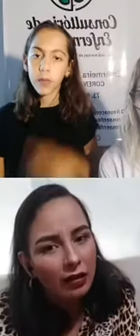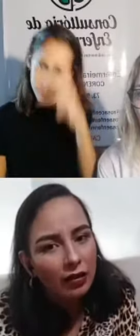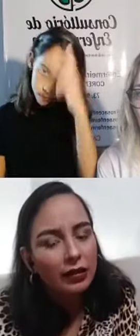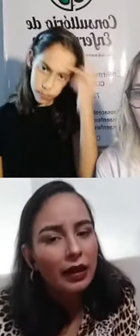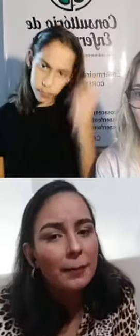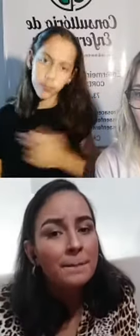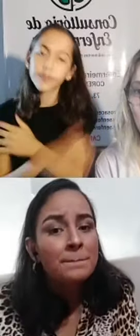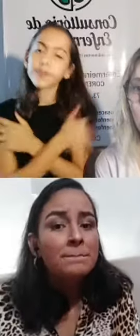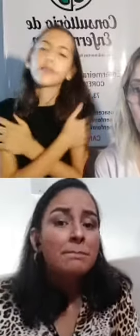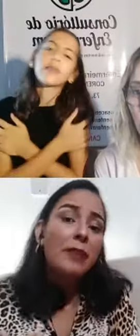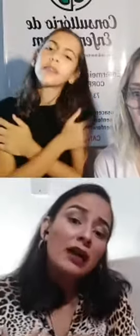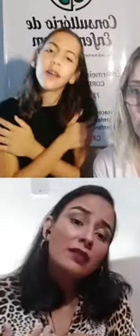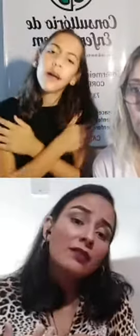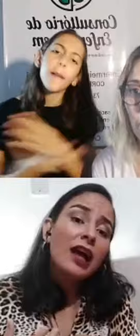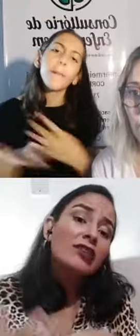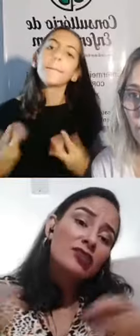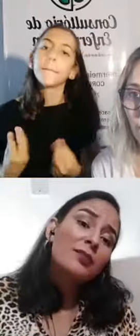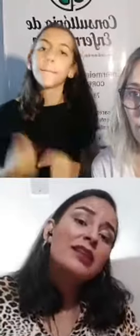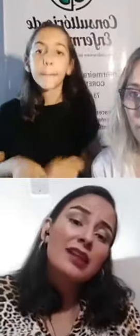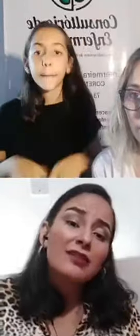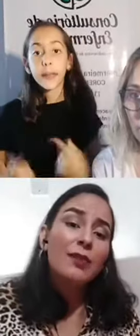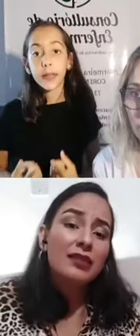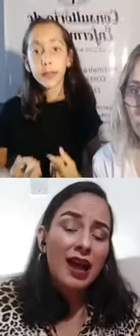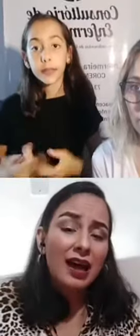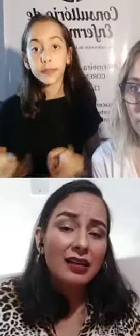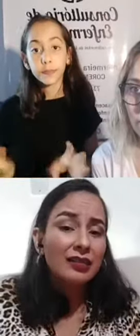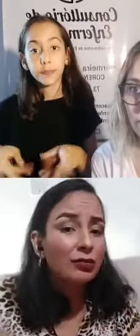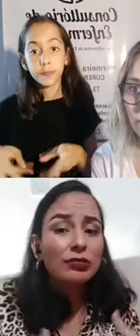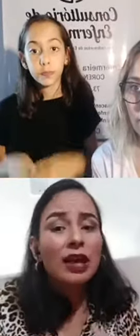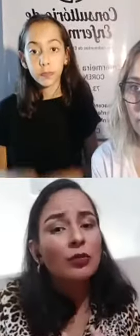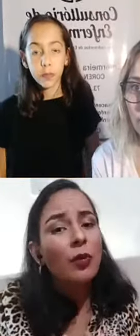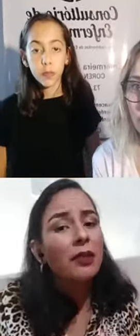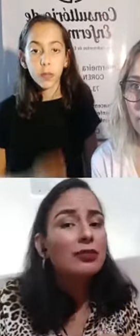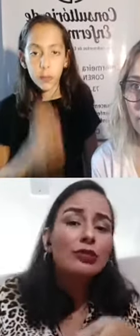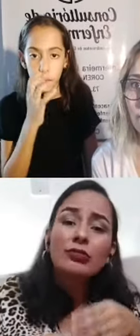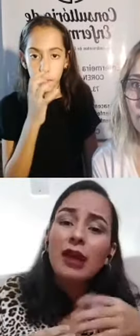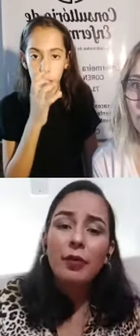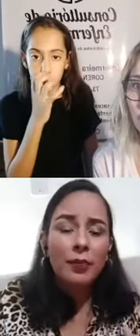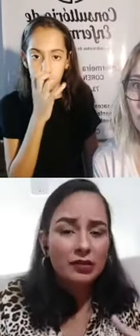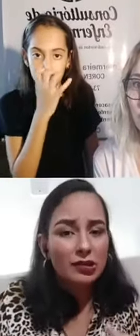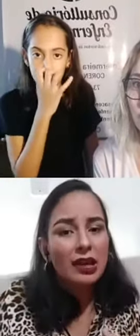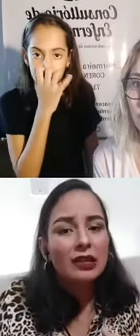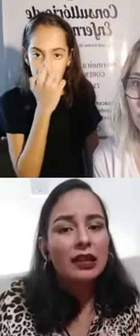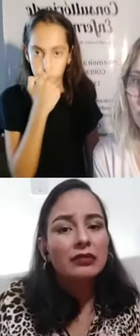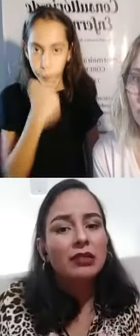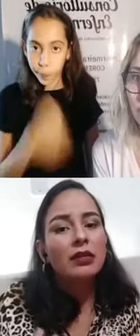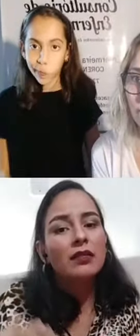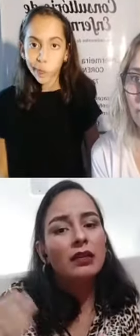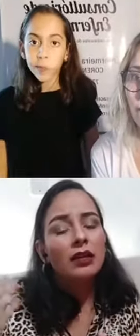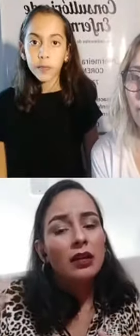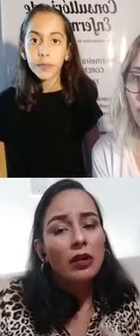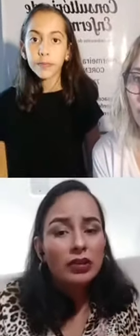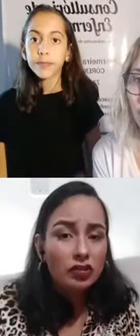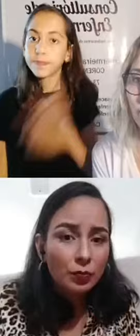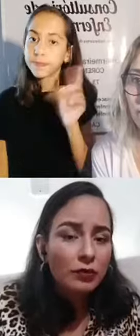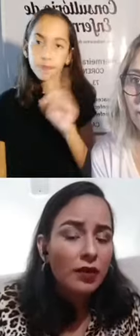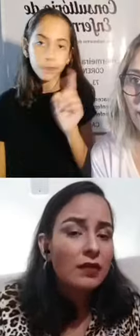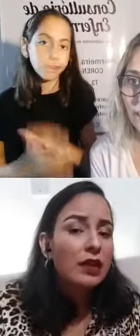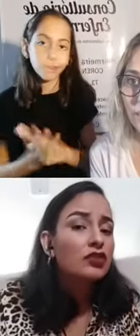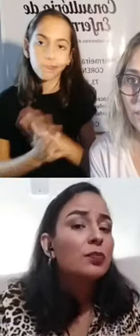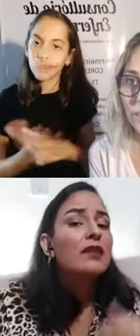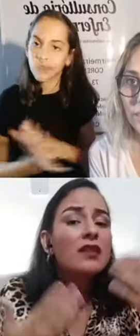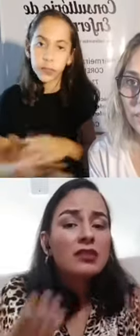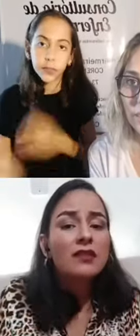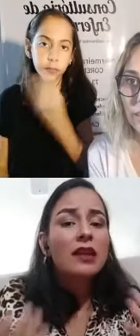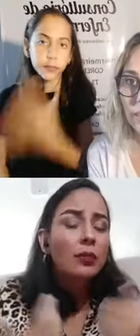voltar, né? Mas a gente também tem que respeitar que não tá no momento e não tá bom para ninguém, né? Então, assim, o que a gente pode fazer? A